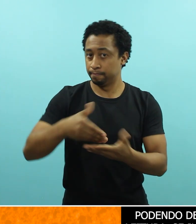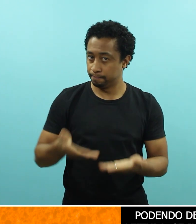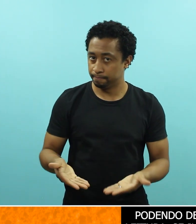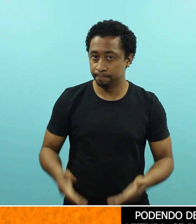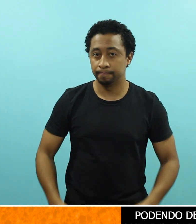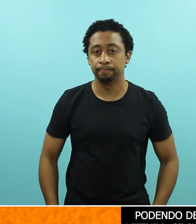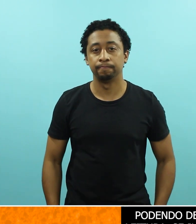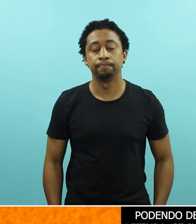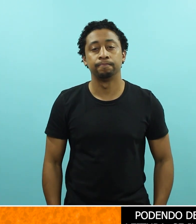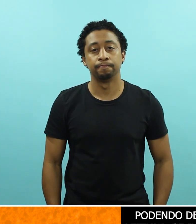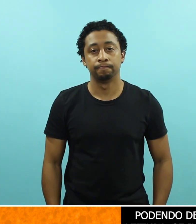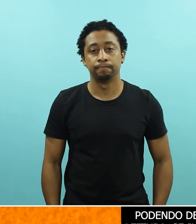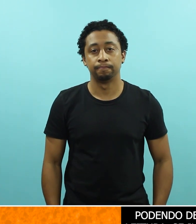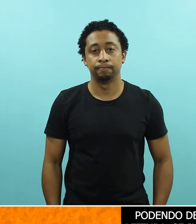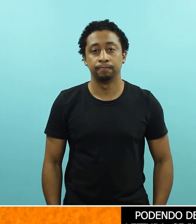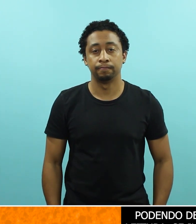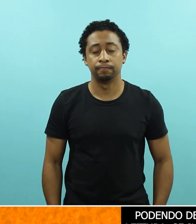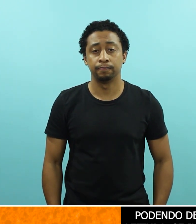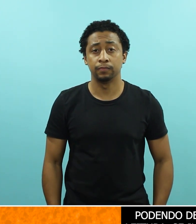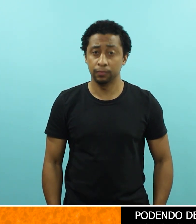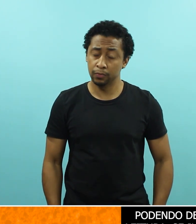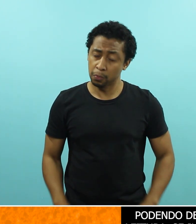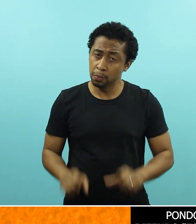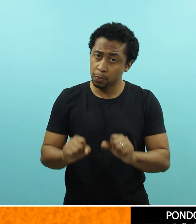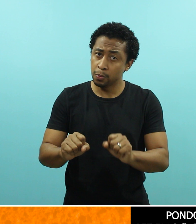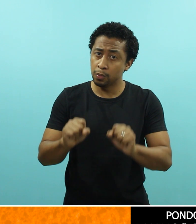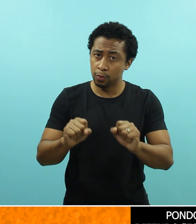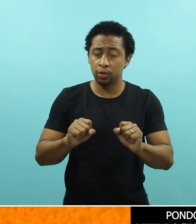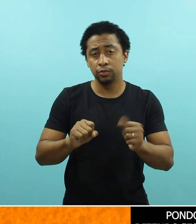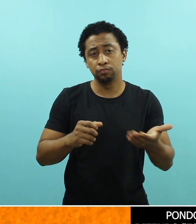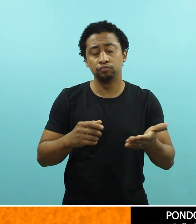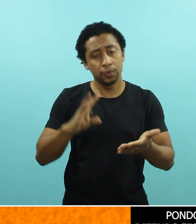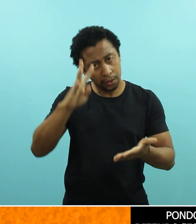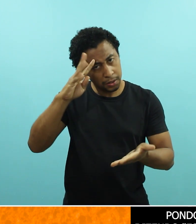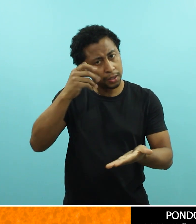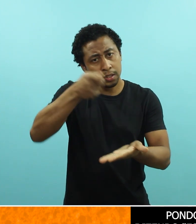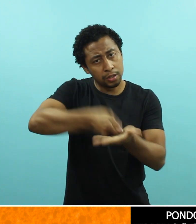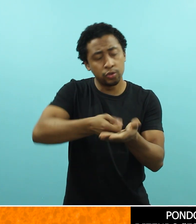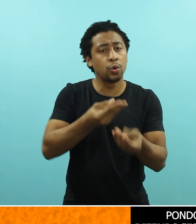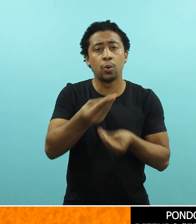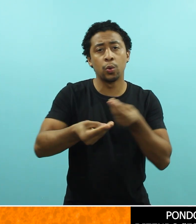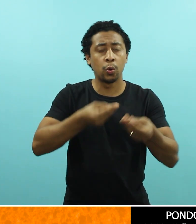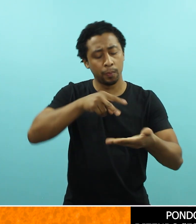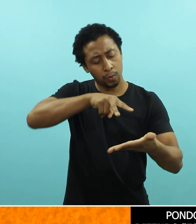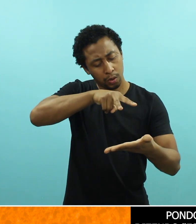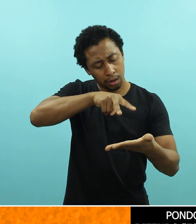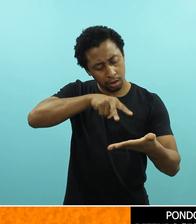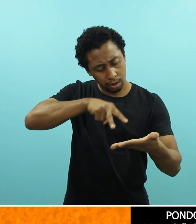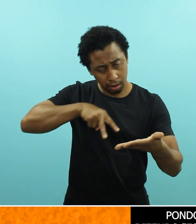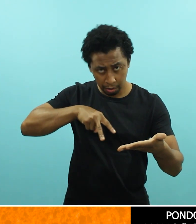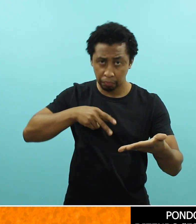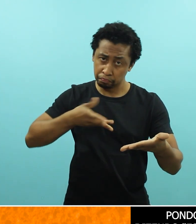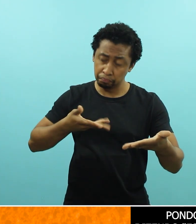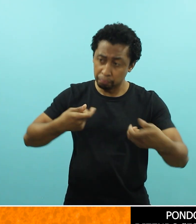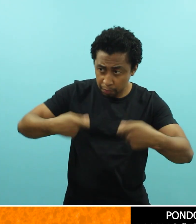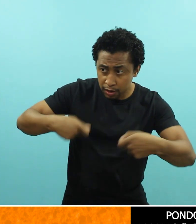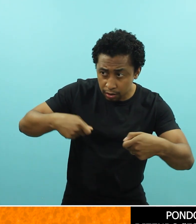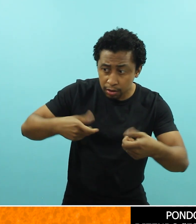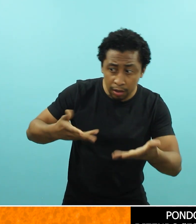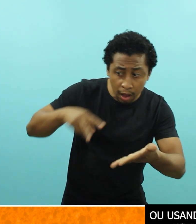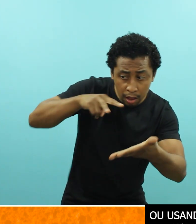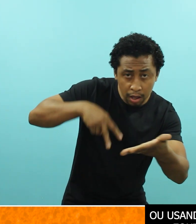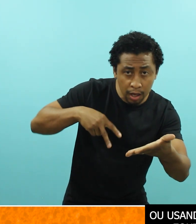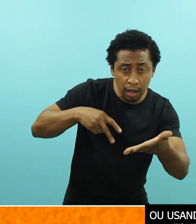sua leitura, se julgar necessário, pondo a votos, dizendo "está em